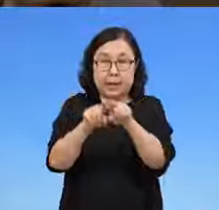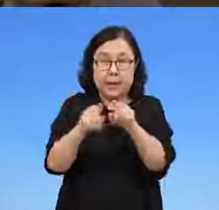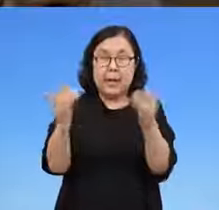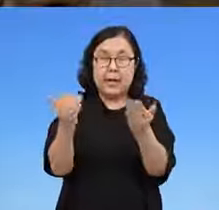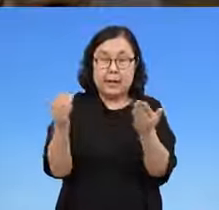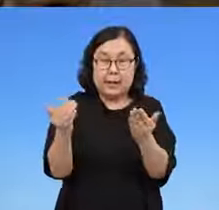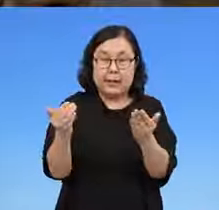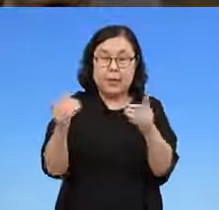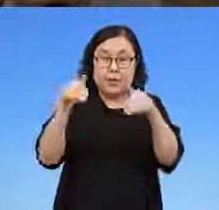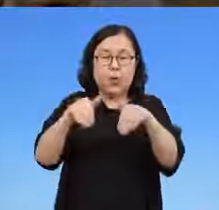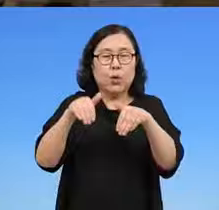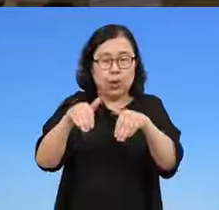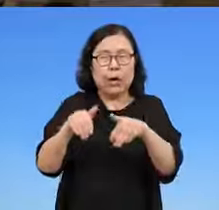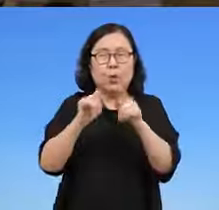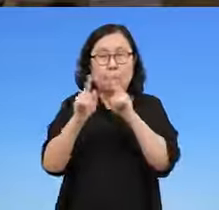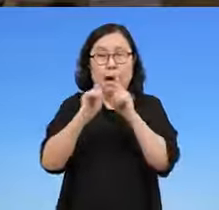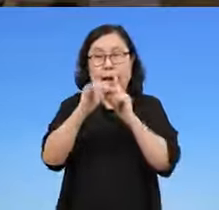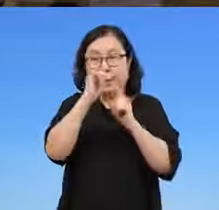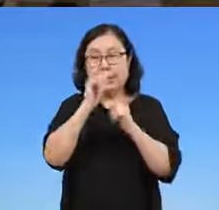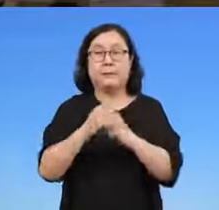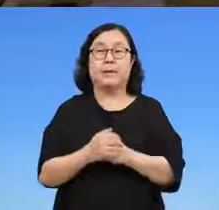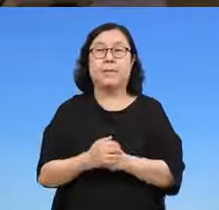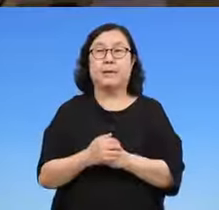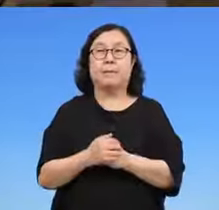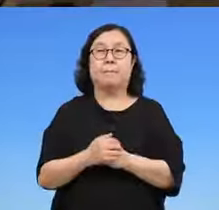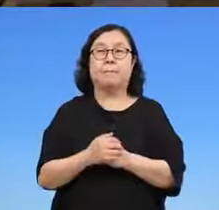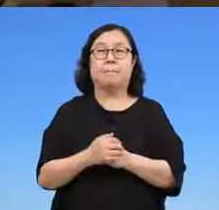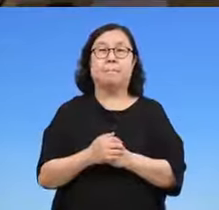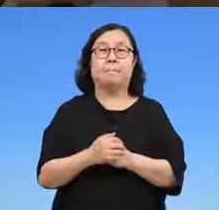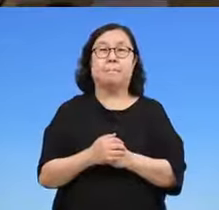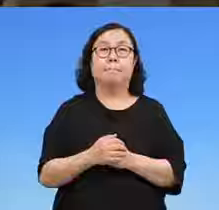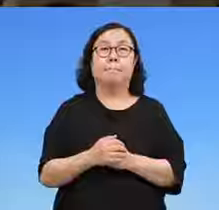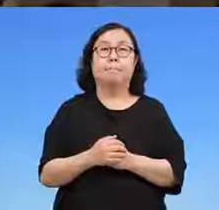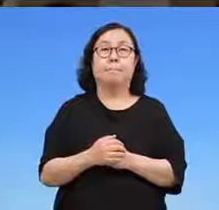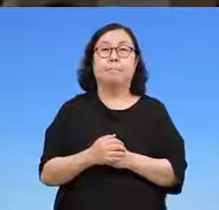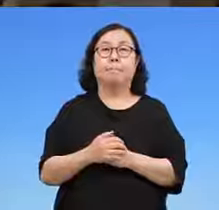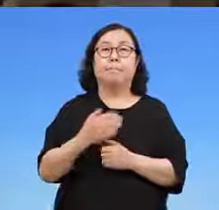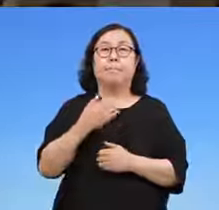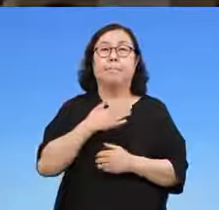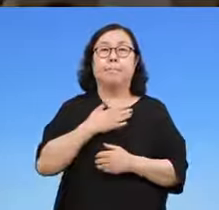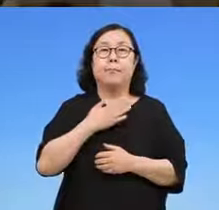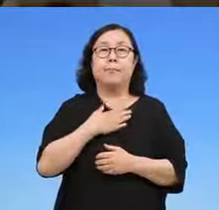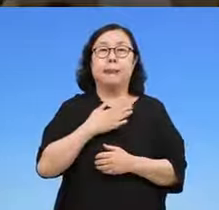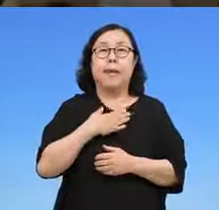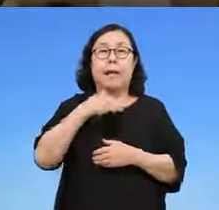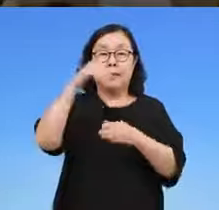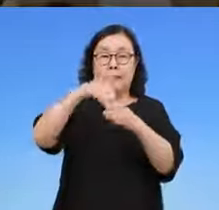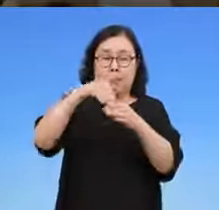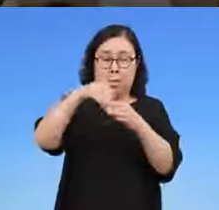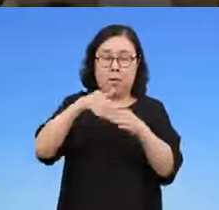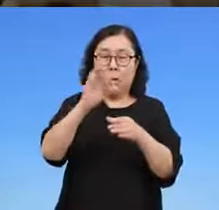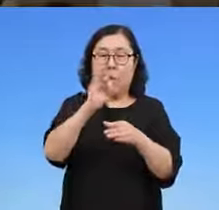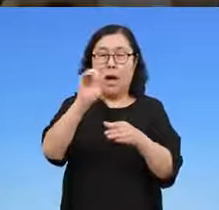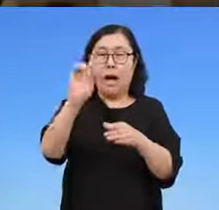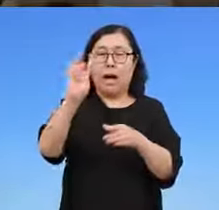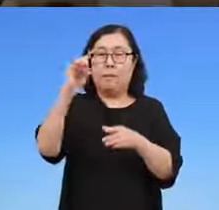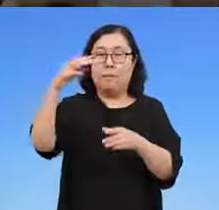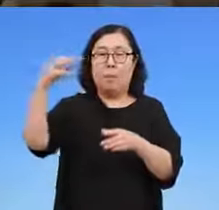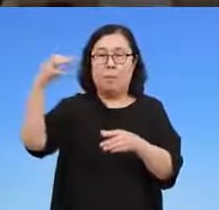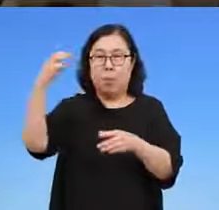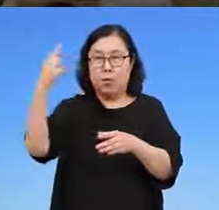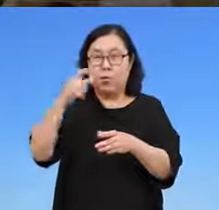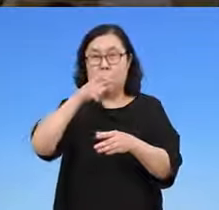이런 표현이 있는데요, 이 말씀의 배경은 그 앞에 6절을 읽어보면은 알 수 있습니다. 자, 고전 3장 6절을 보십시오.